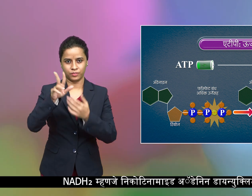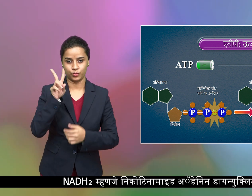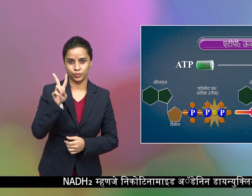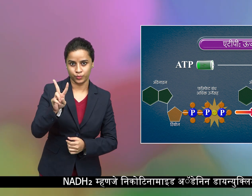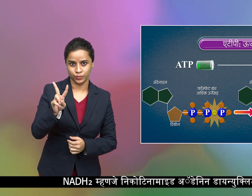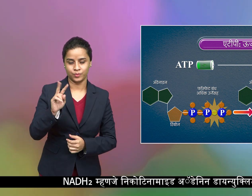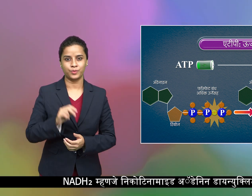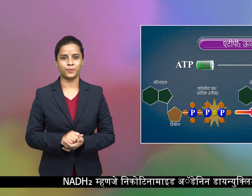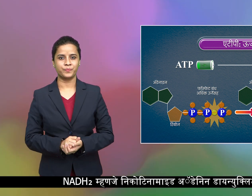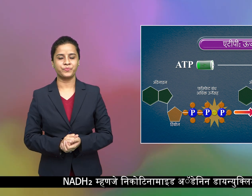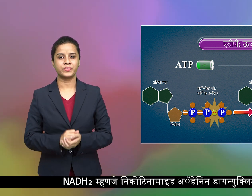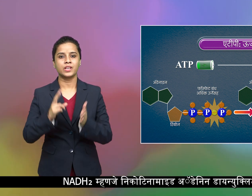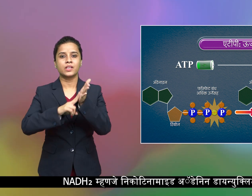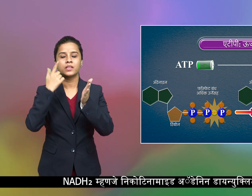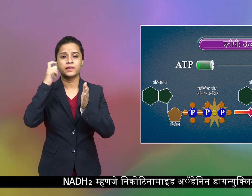NADH2 म्हणजे